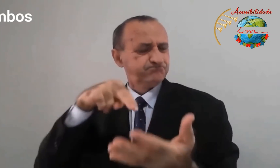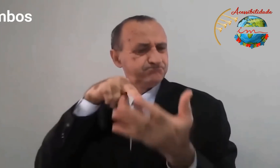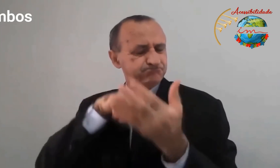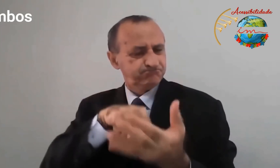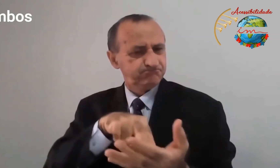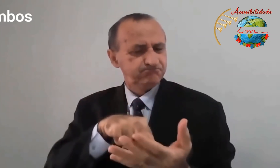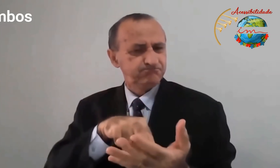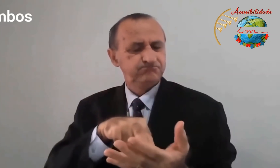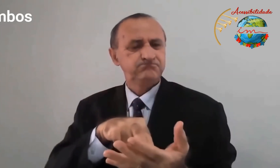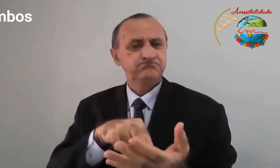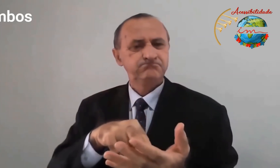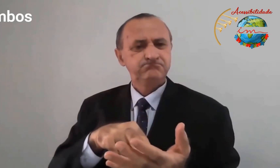estar firme.